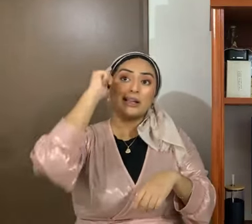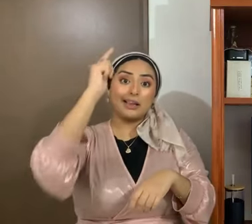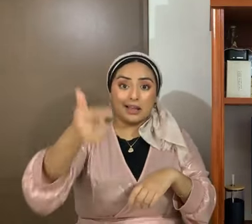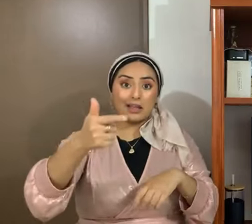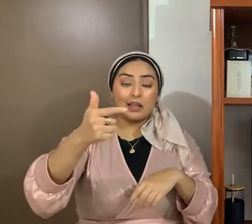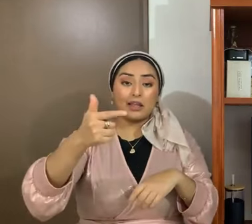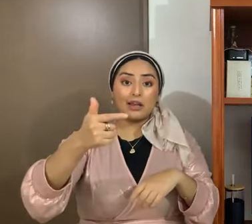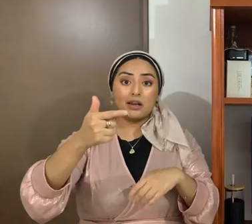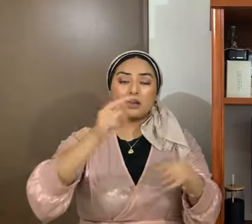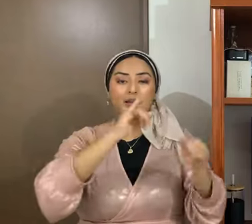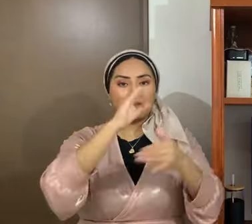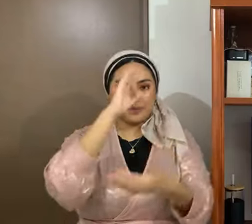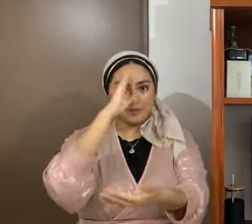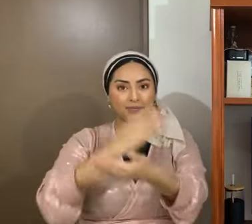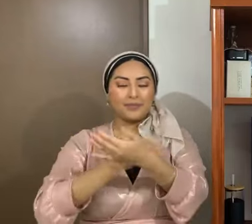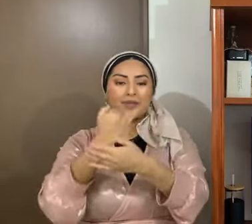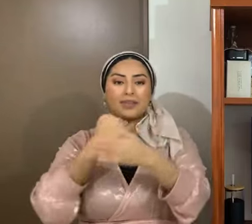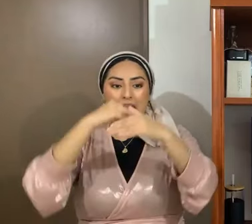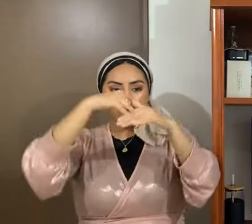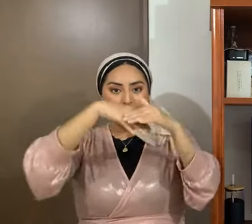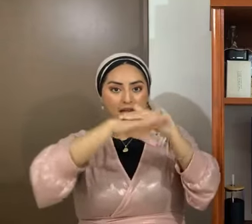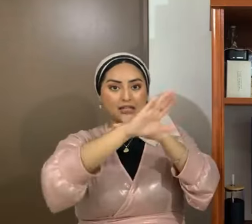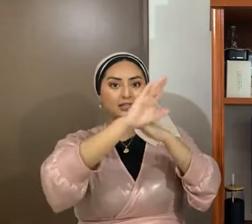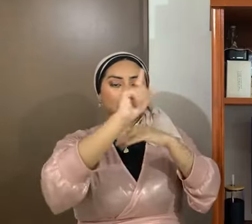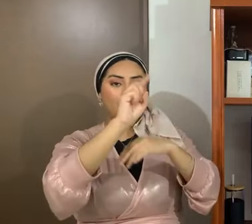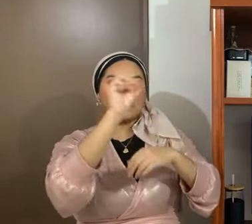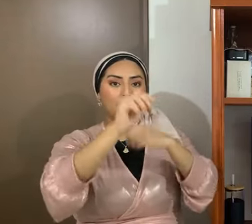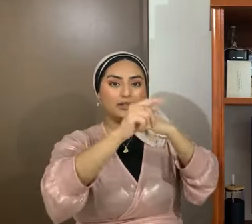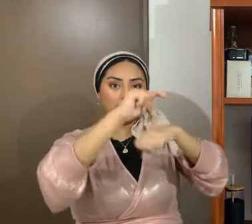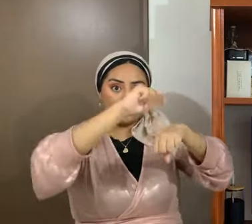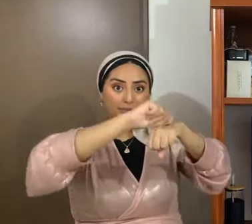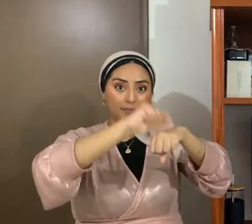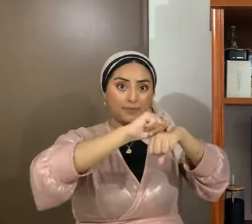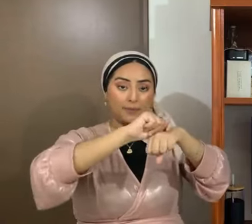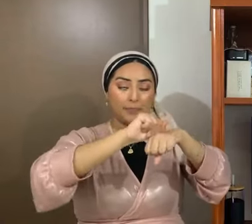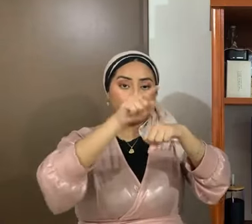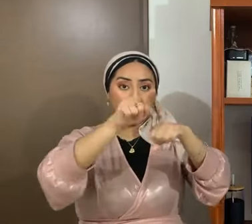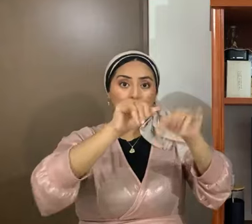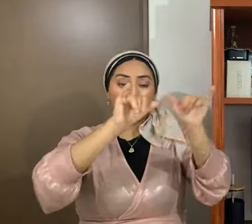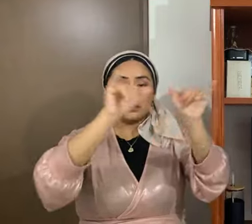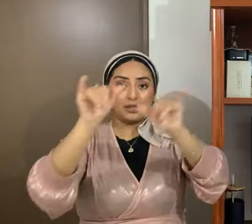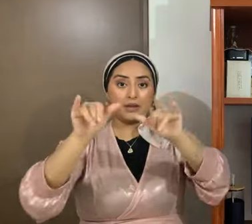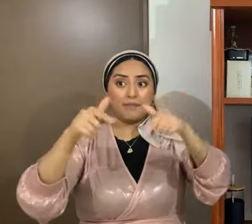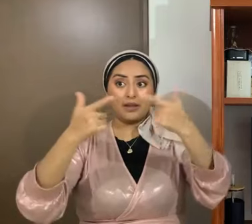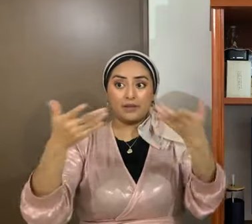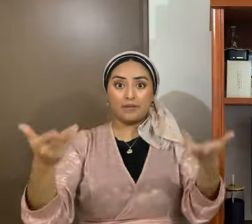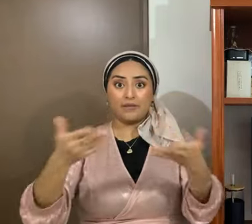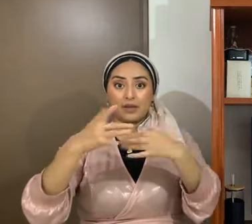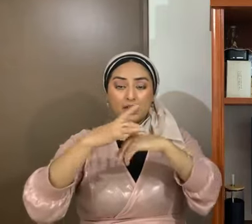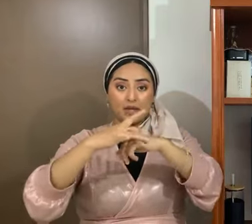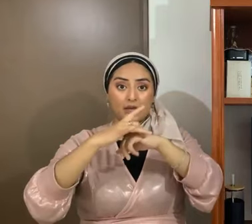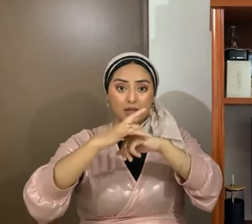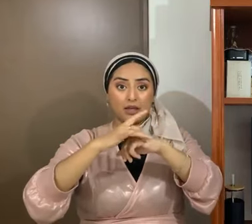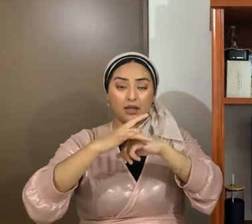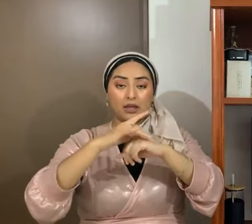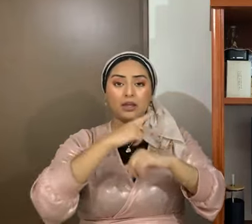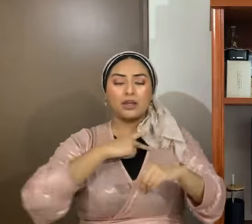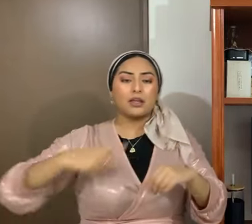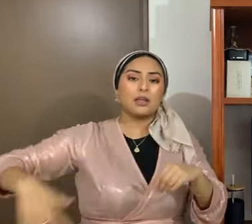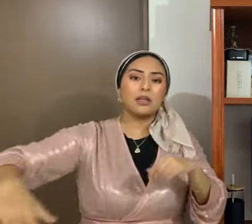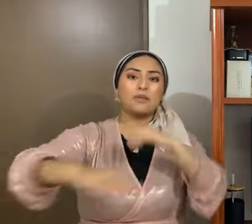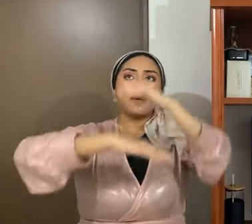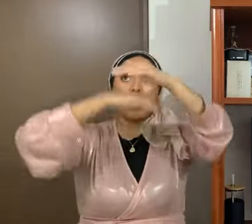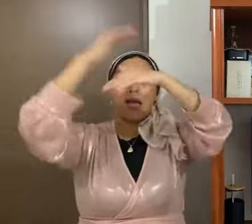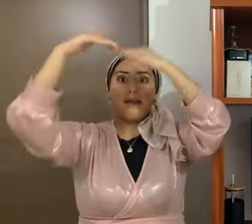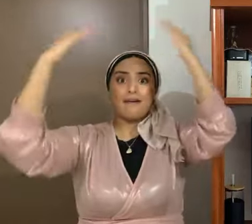como aquí los hijos de Israel entrarían al templo milenial, entrar a vivir en esta tierra el reino de los